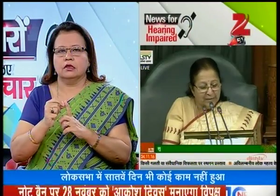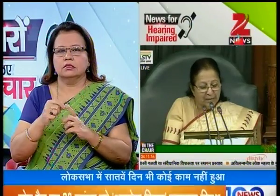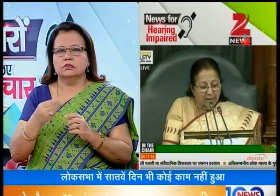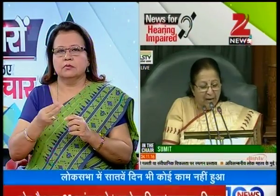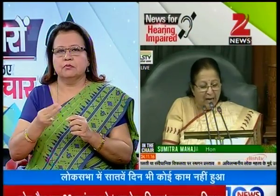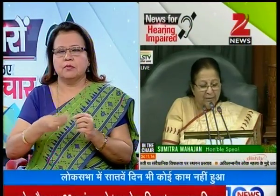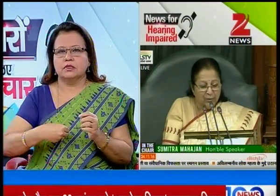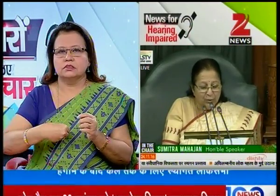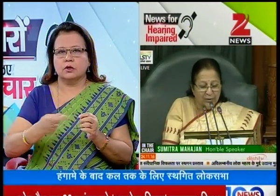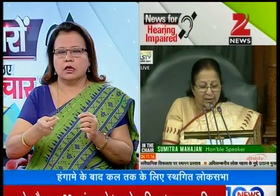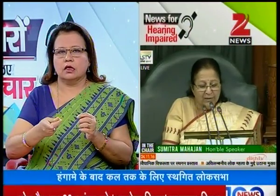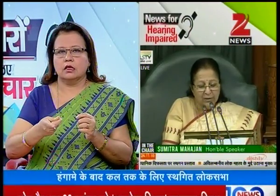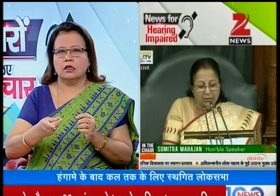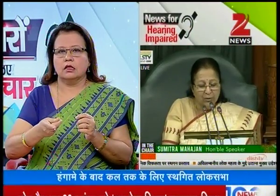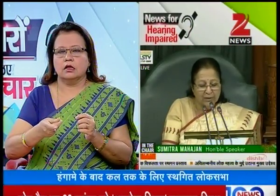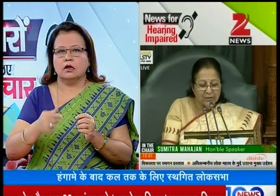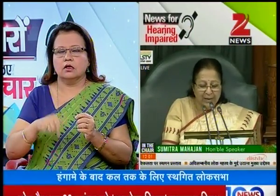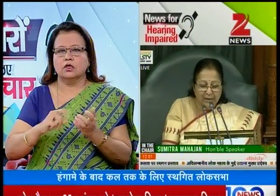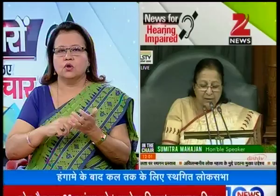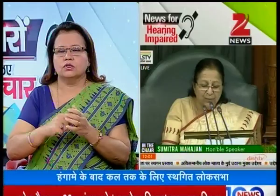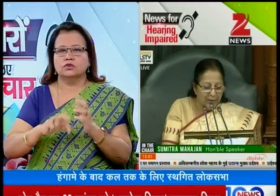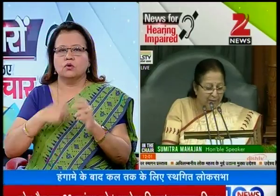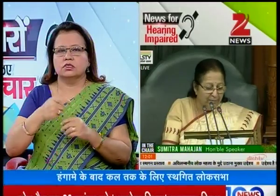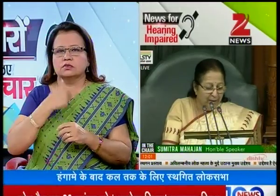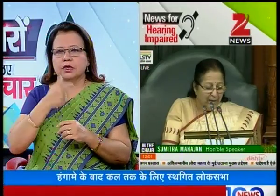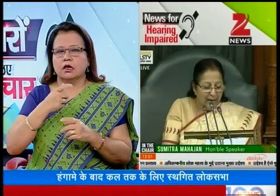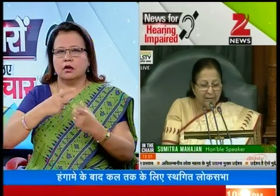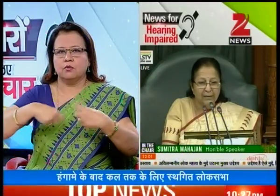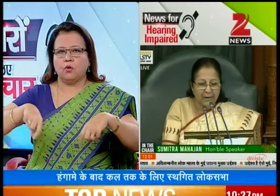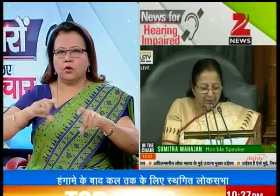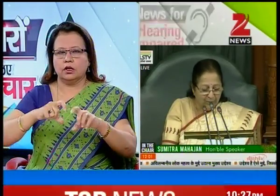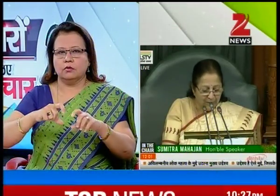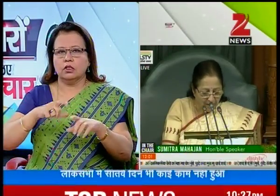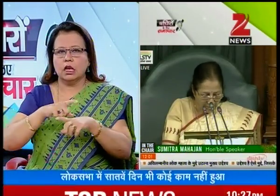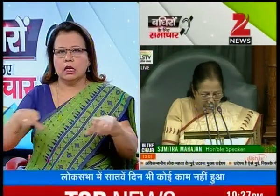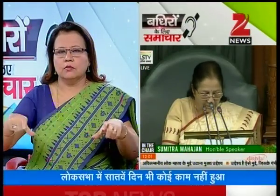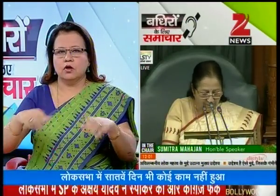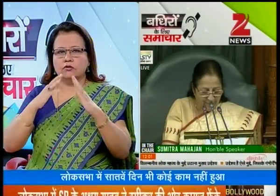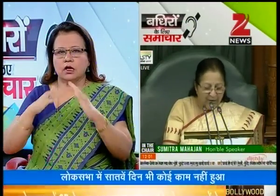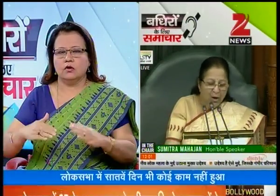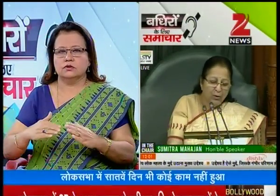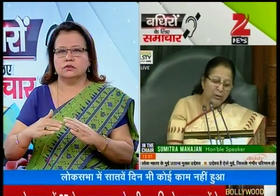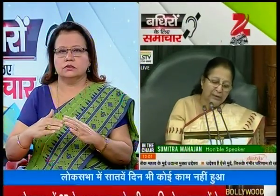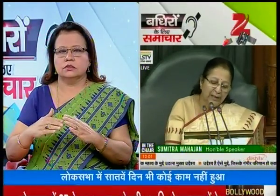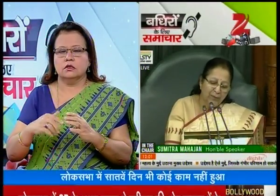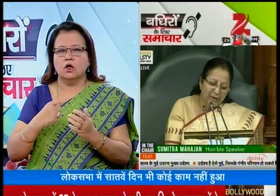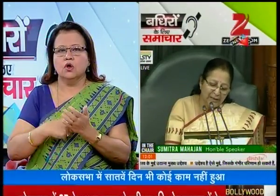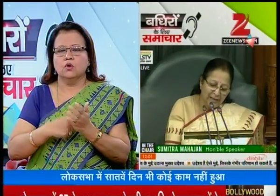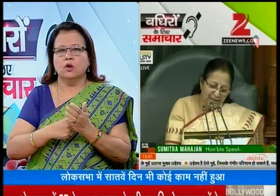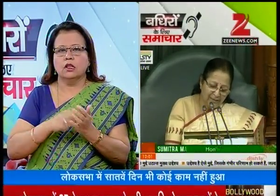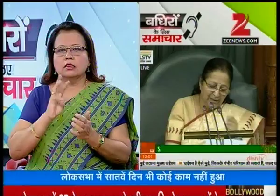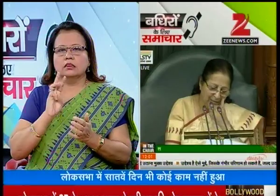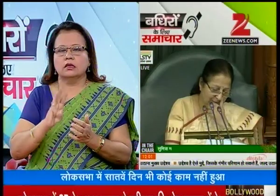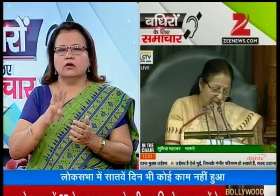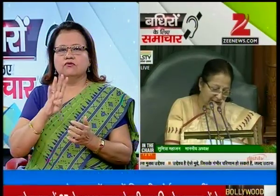पेपर्स एंड थ्रू दिस टर्ड स्पीकर्स पोडियम एंड द टेबल ऑफ द हाउस रूल